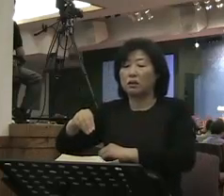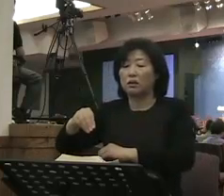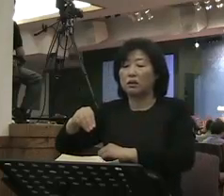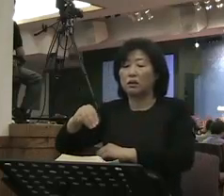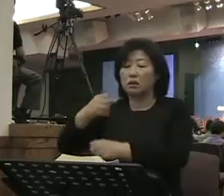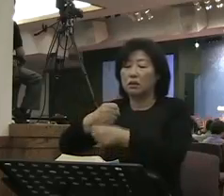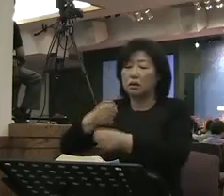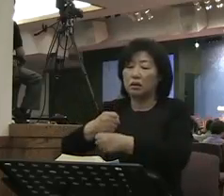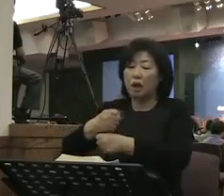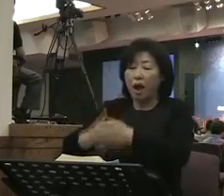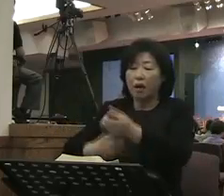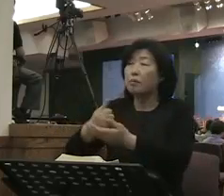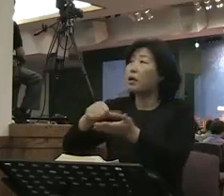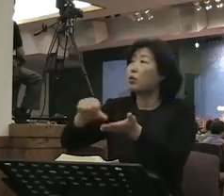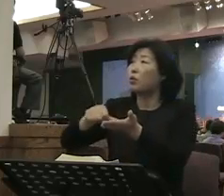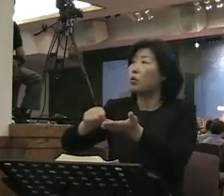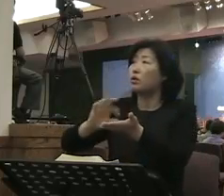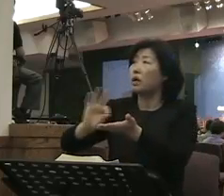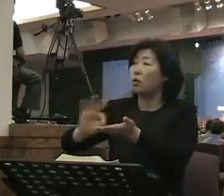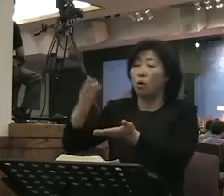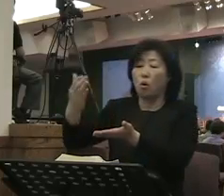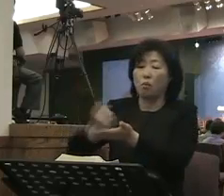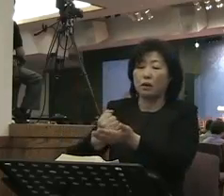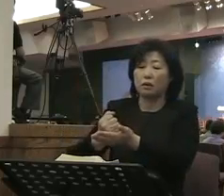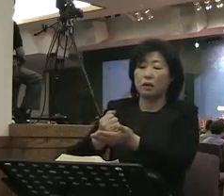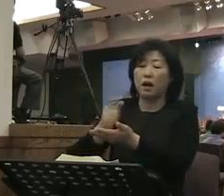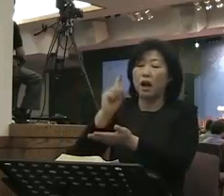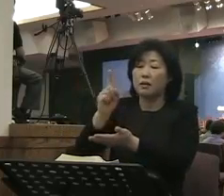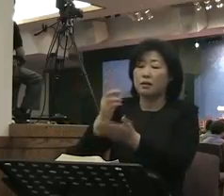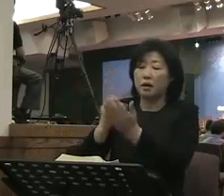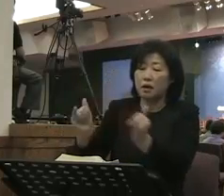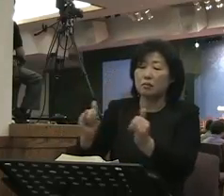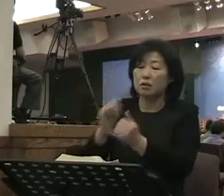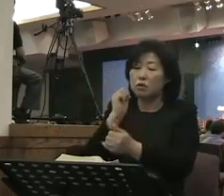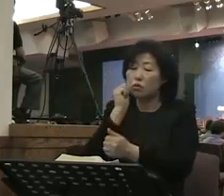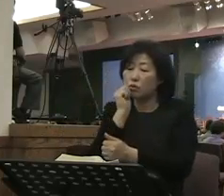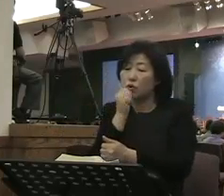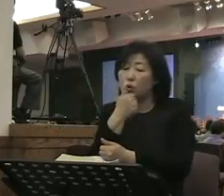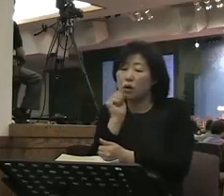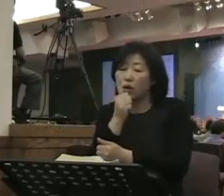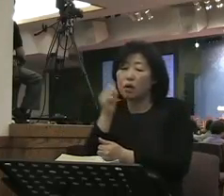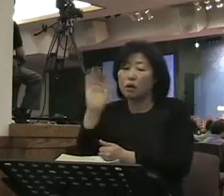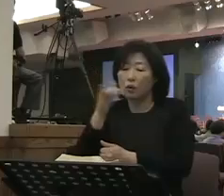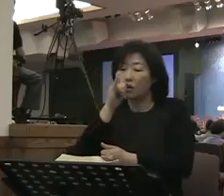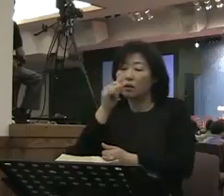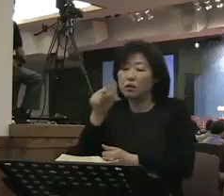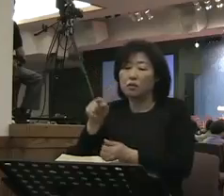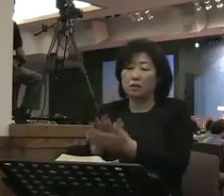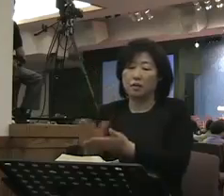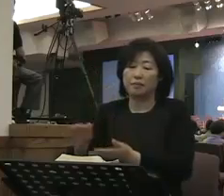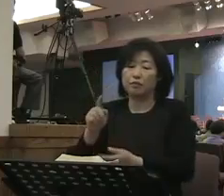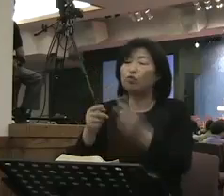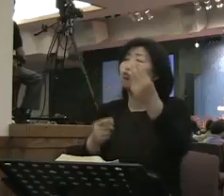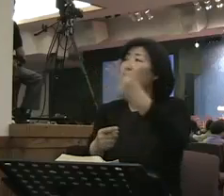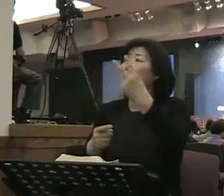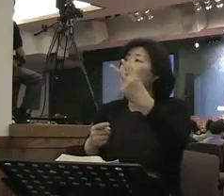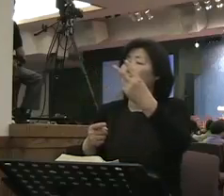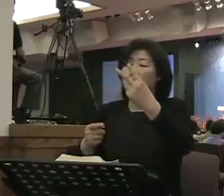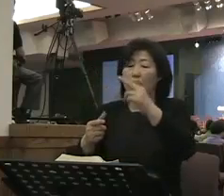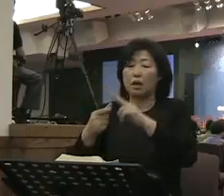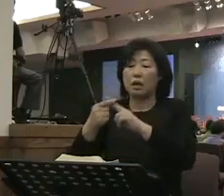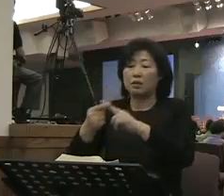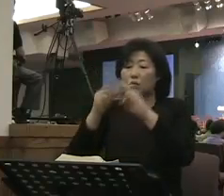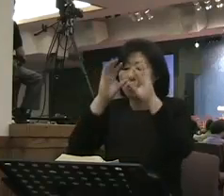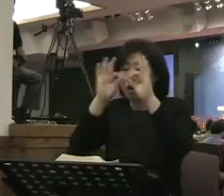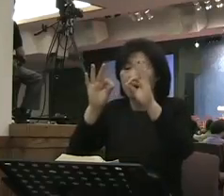도구로 사용받는 한 사람이 소개되고 있는 것입니다. 그래서 우리는 이 두 가지를 같이